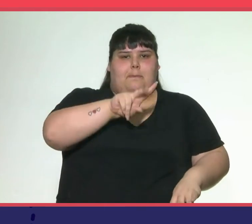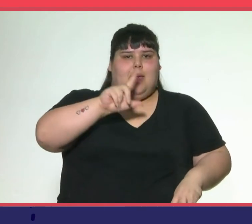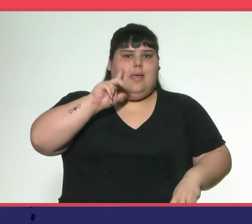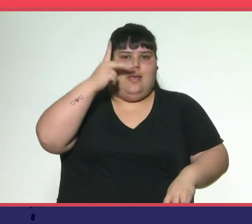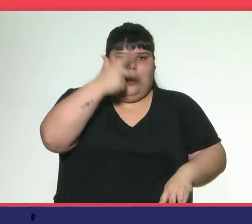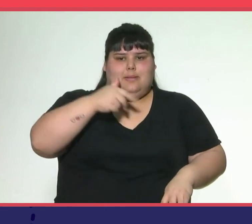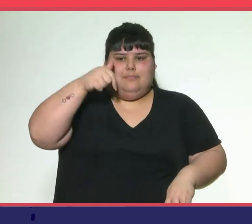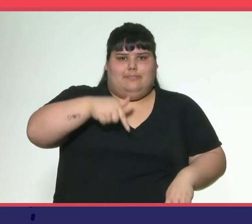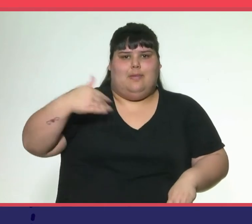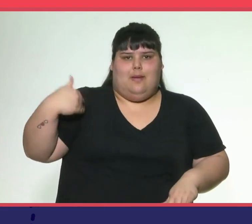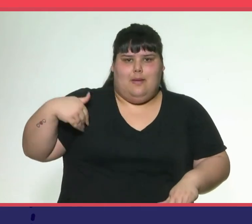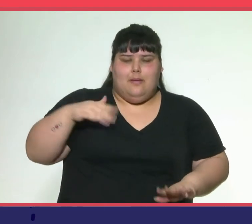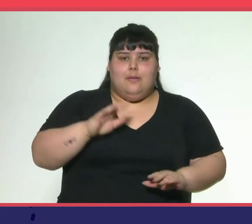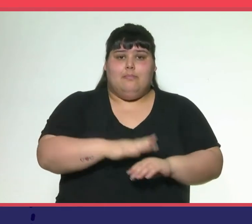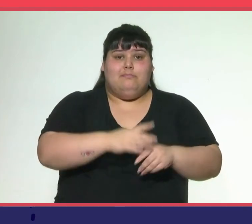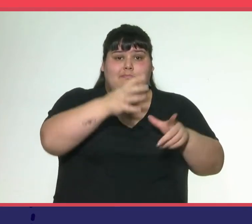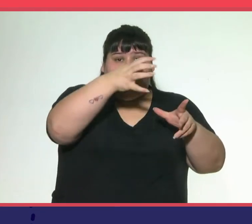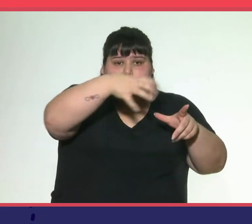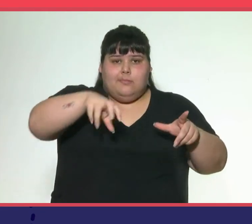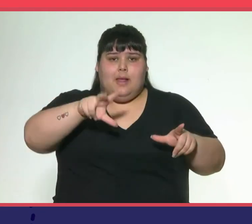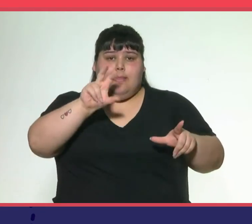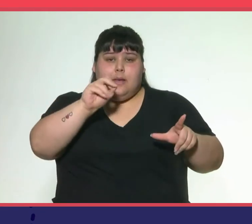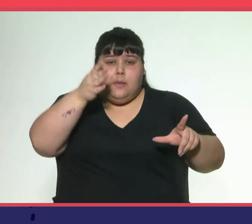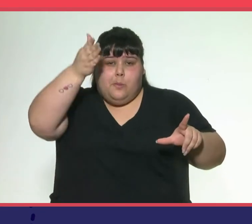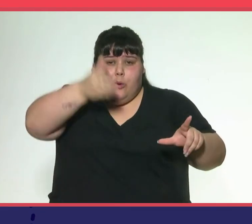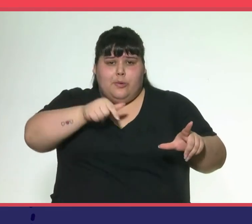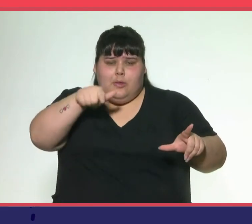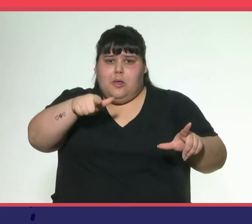el 30 por ciento de éstas podrían desconocerlo